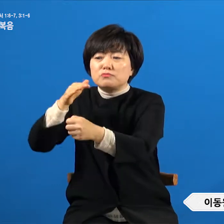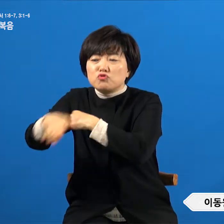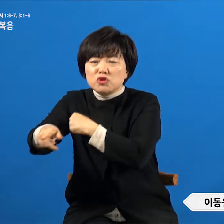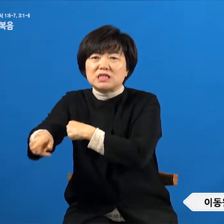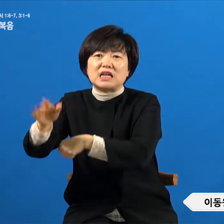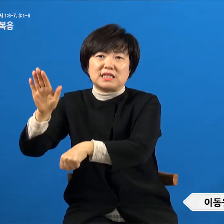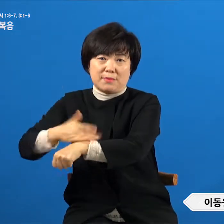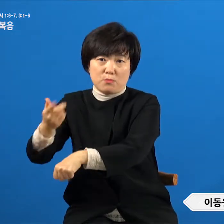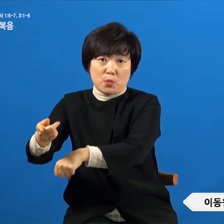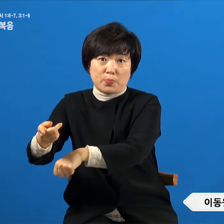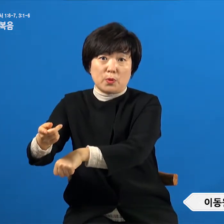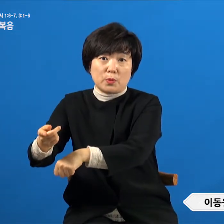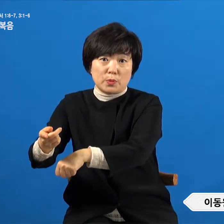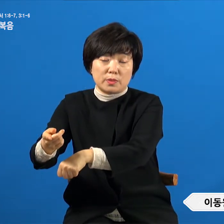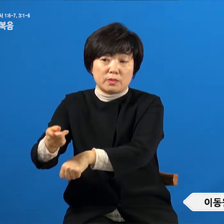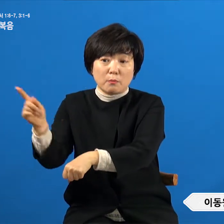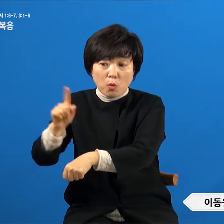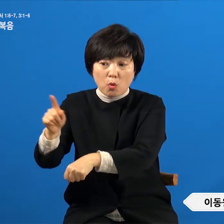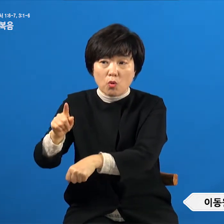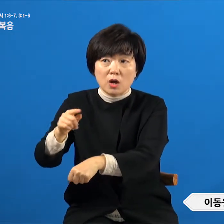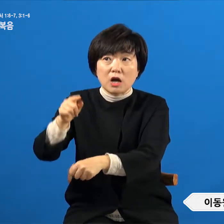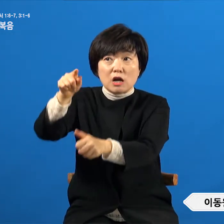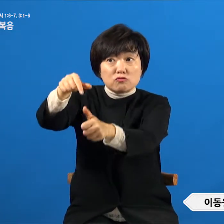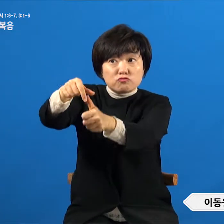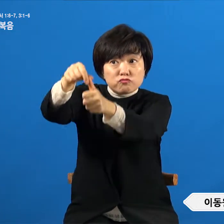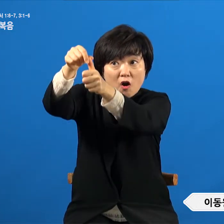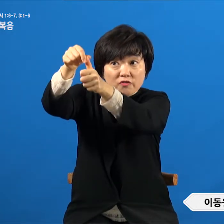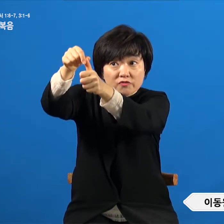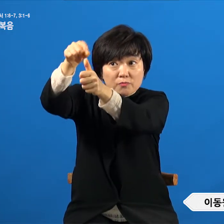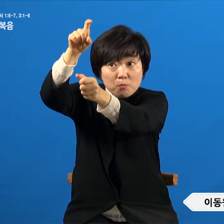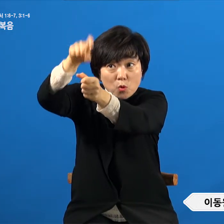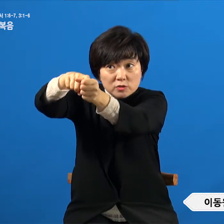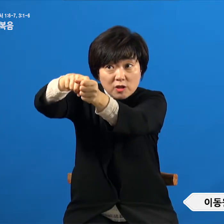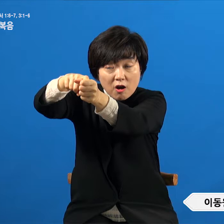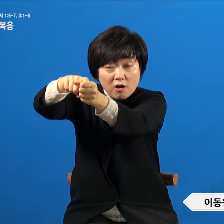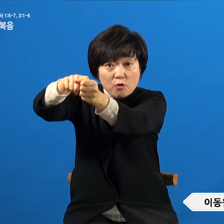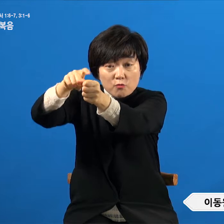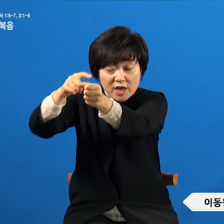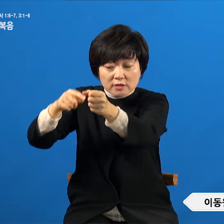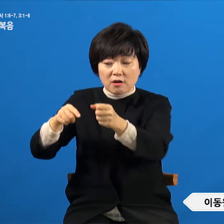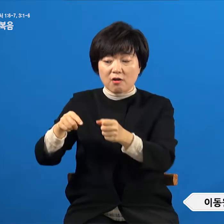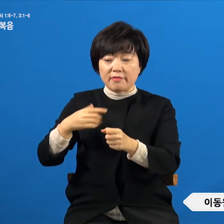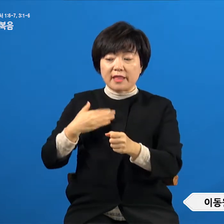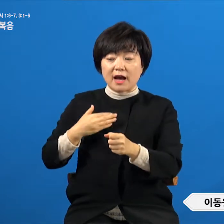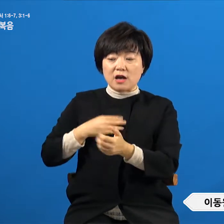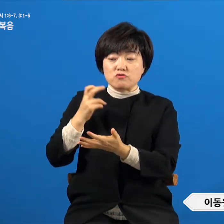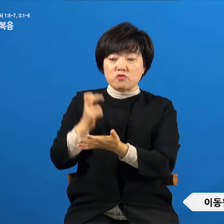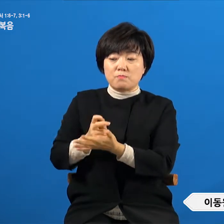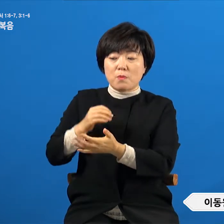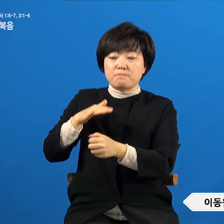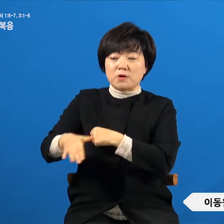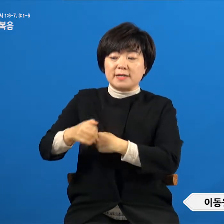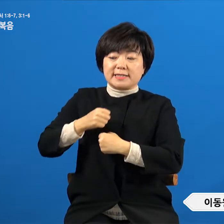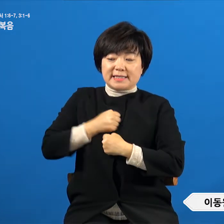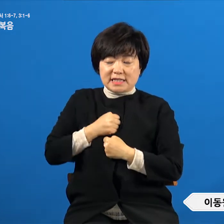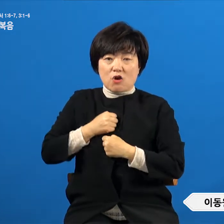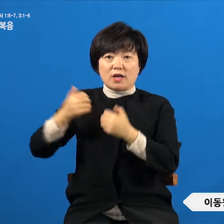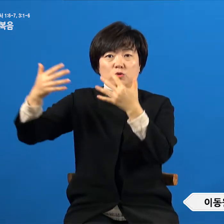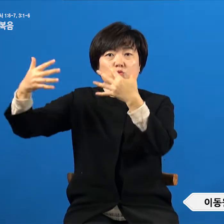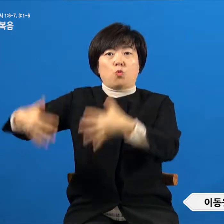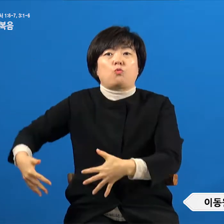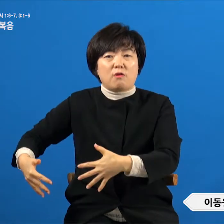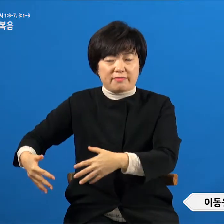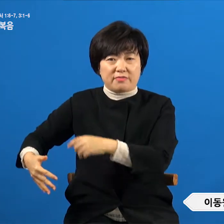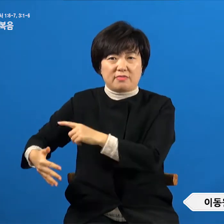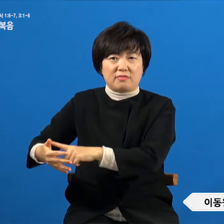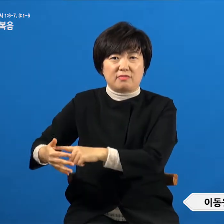것이냐? 그러나 그것을 구원을 위해서 율법의 한 조항을 붙들고 지키려는 삶, 그것은